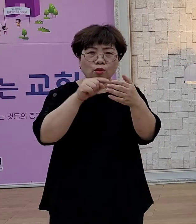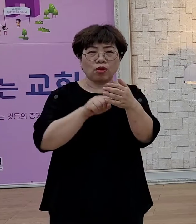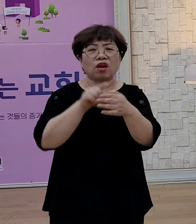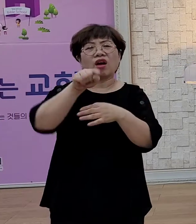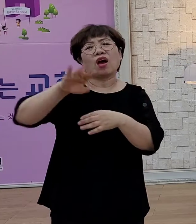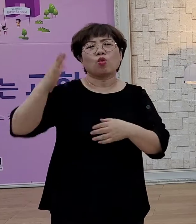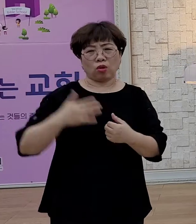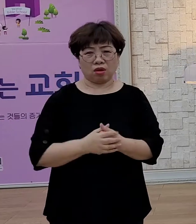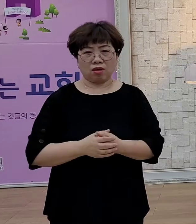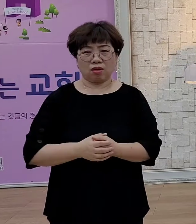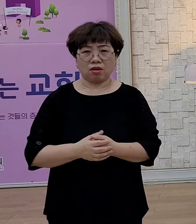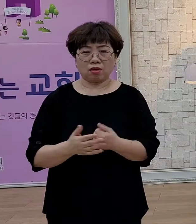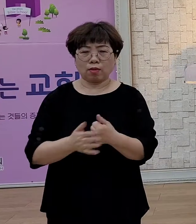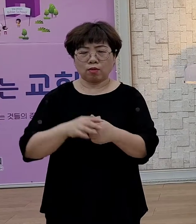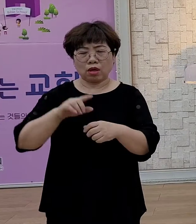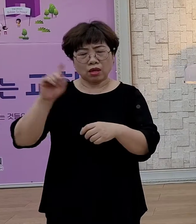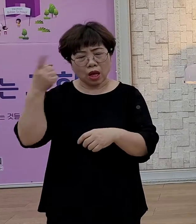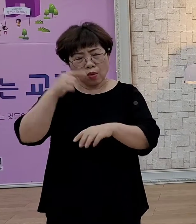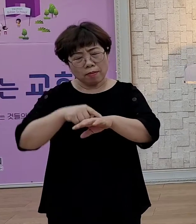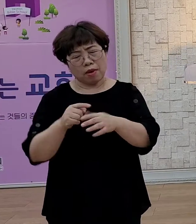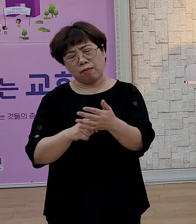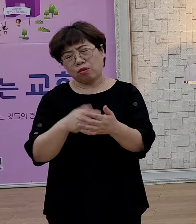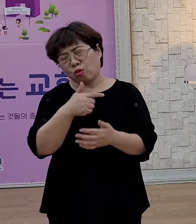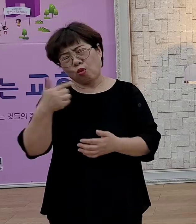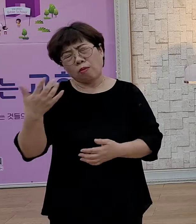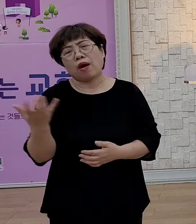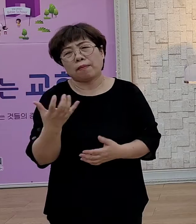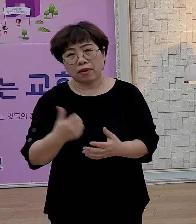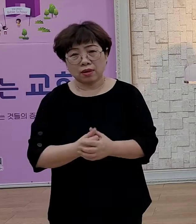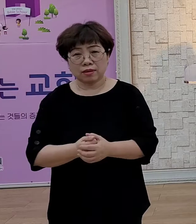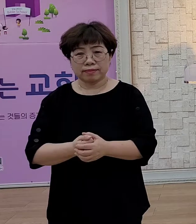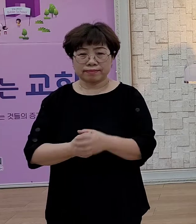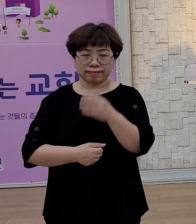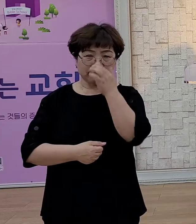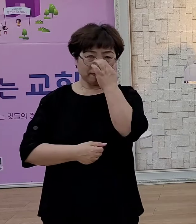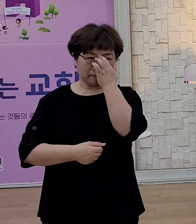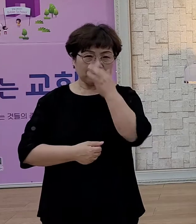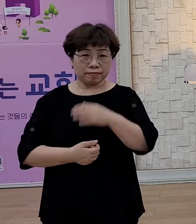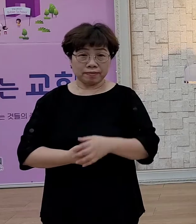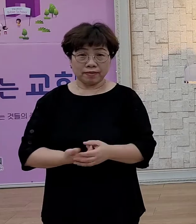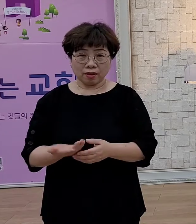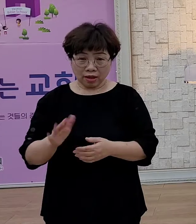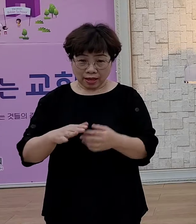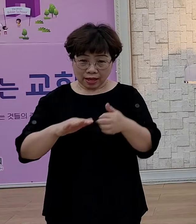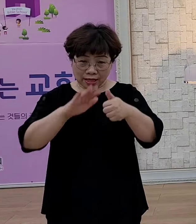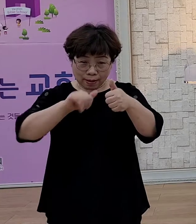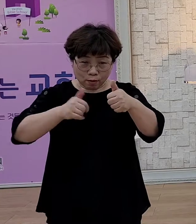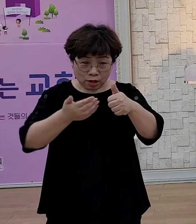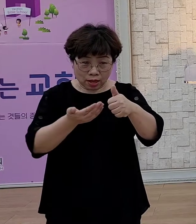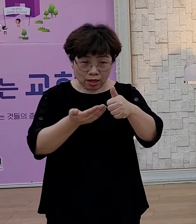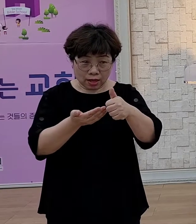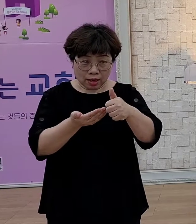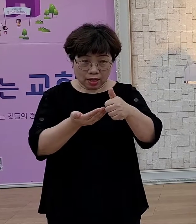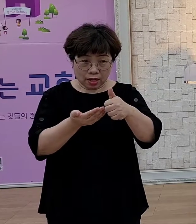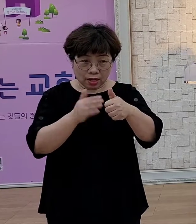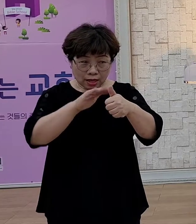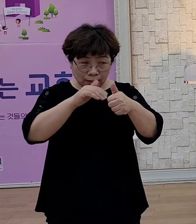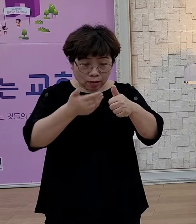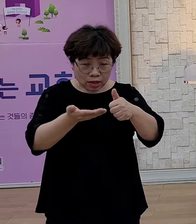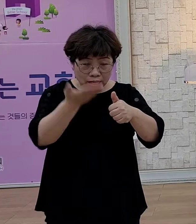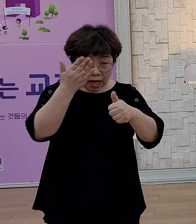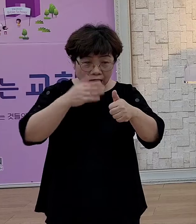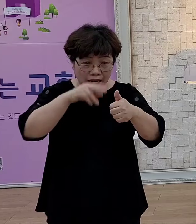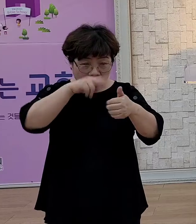그런데 우여곡절 끝에 여러분 사무엘상 28장 또 29장 이렇게 읽어보면 참 재밌는 이야기들이